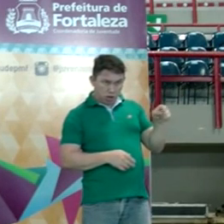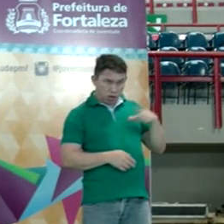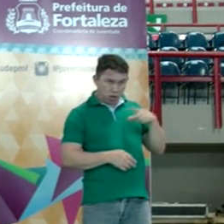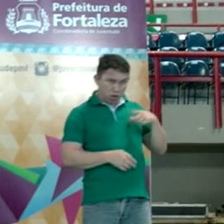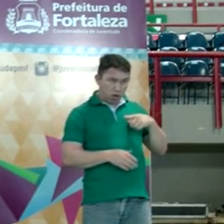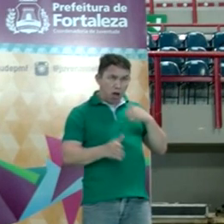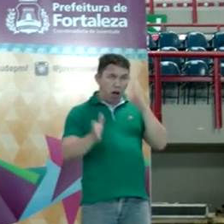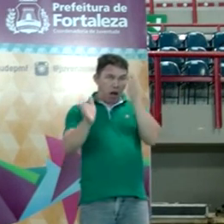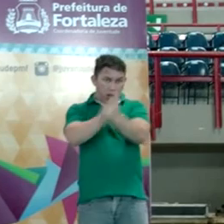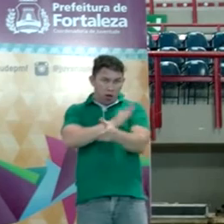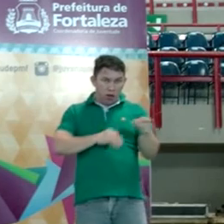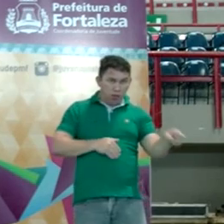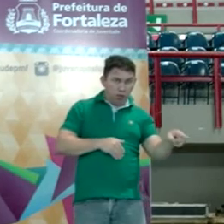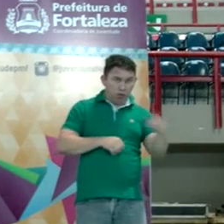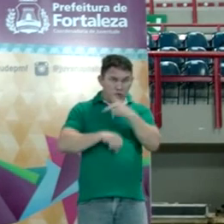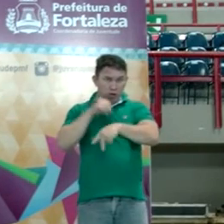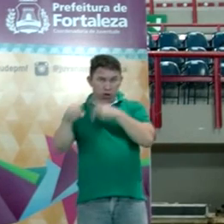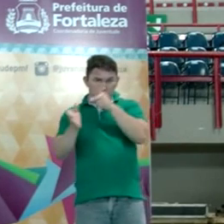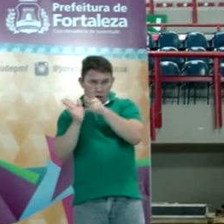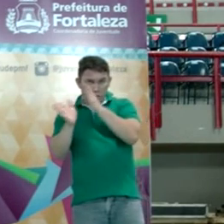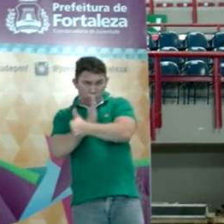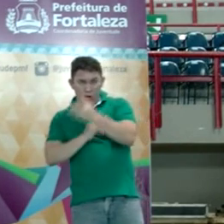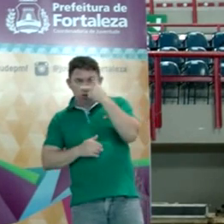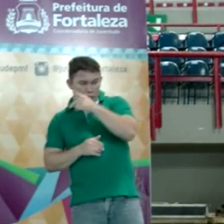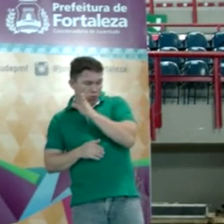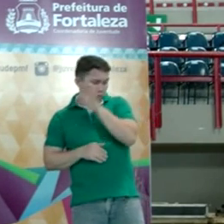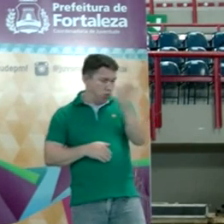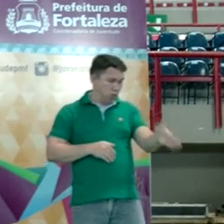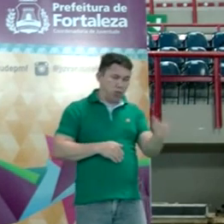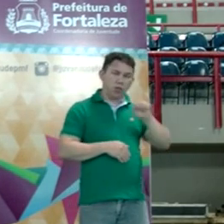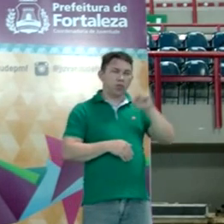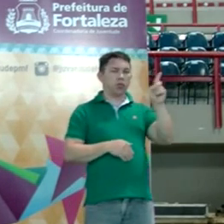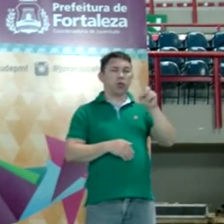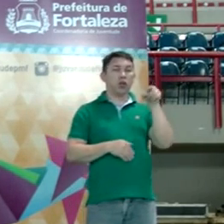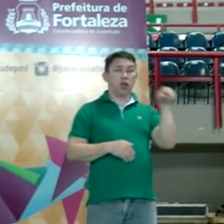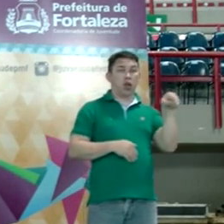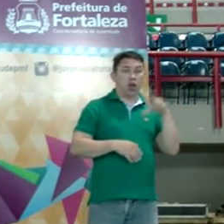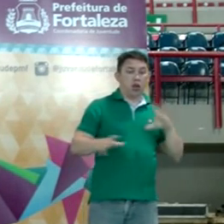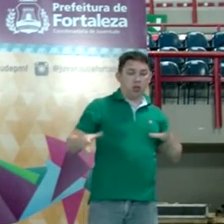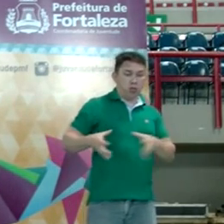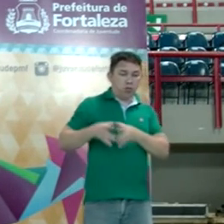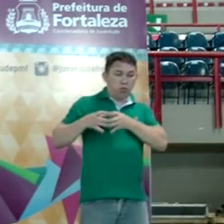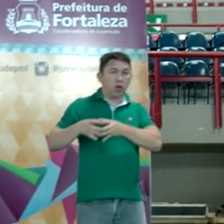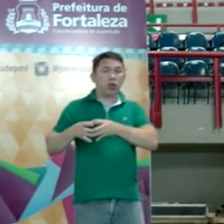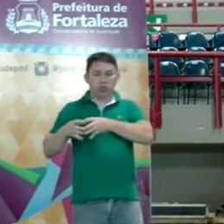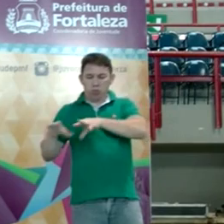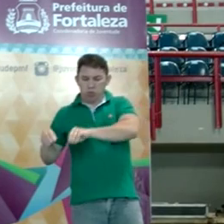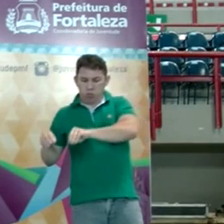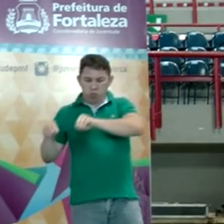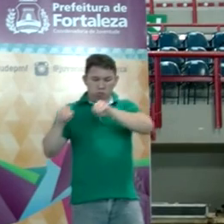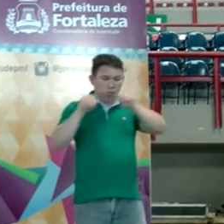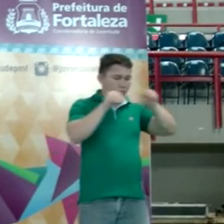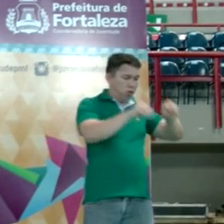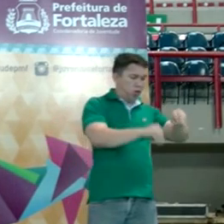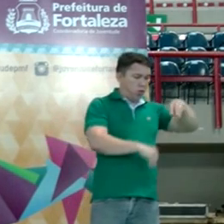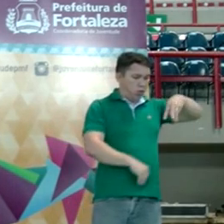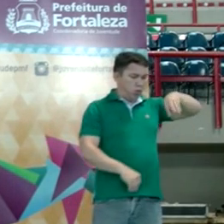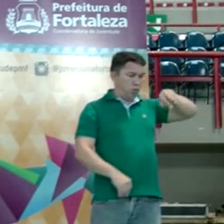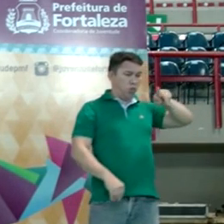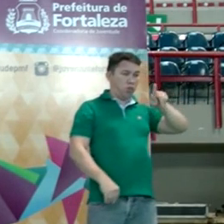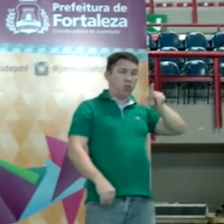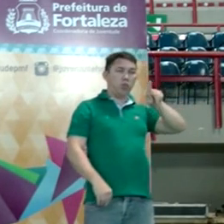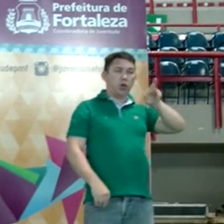Não, ele não é um refugiado. Ele está dentro do grupo de pessoas que migraram por